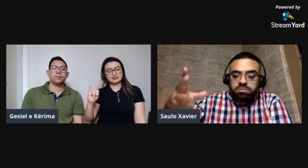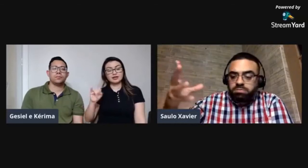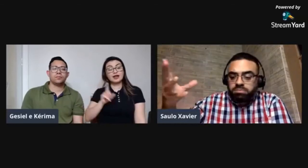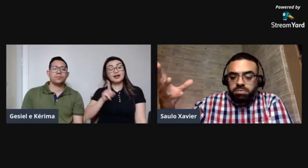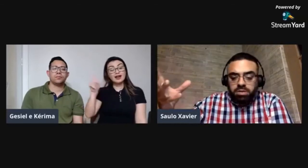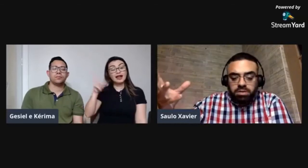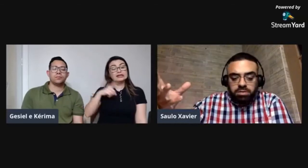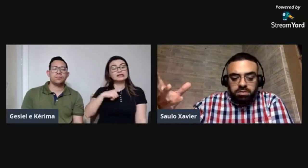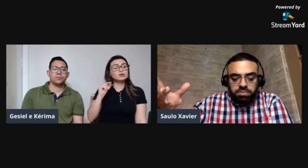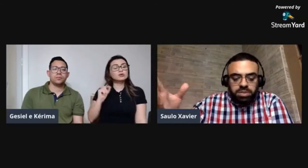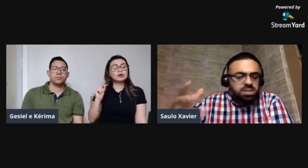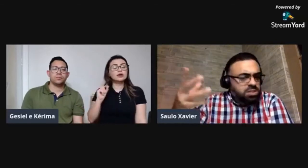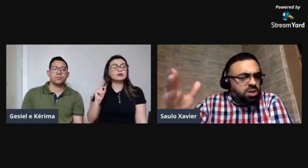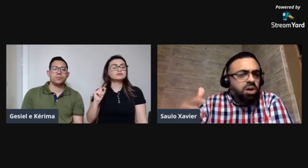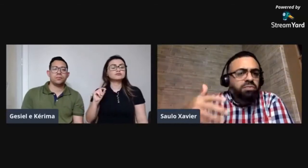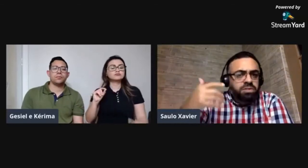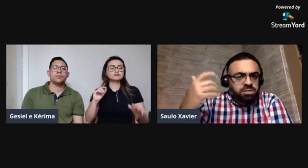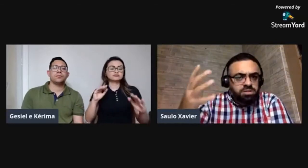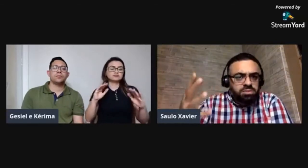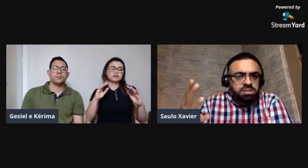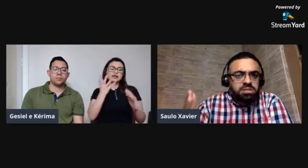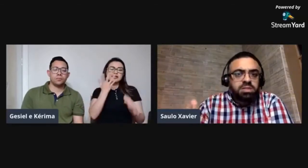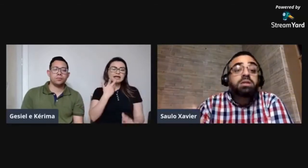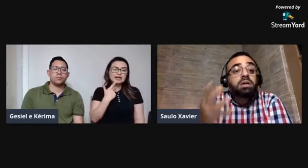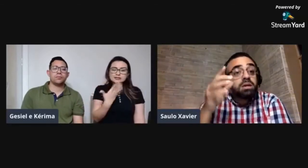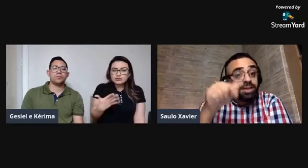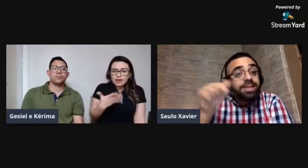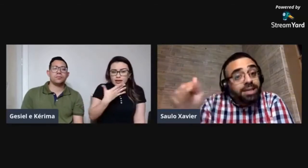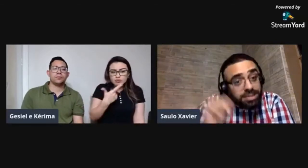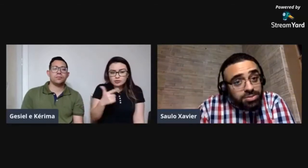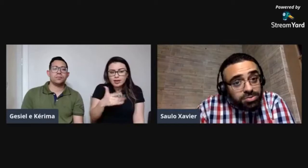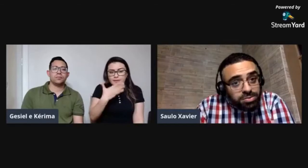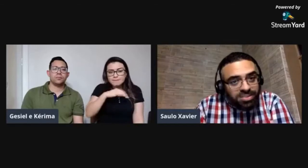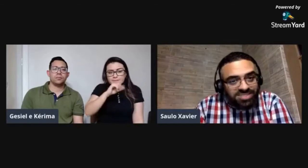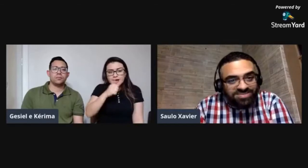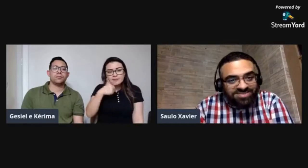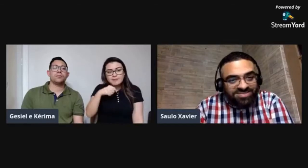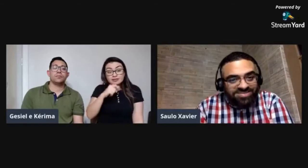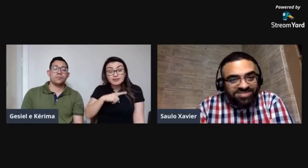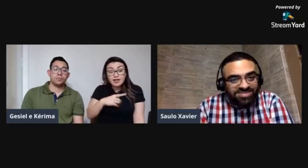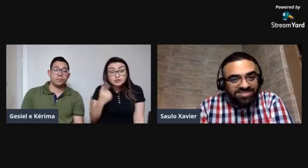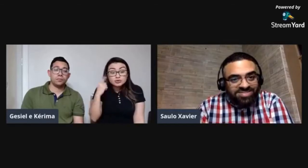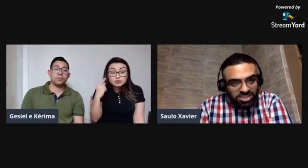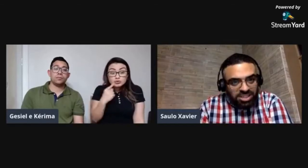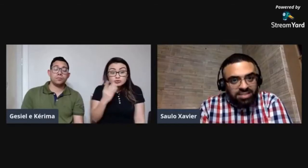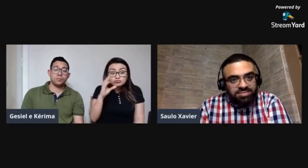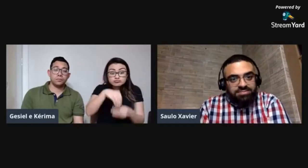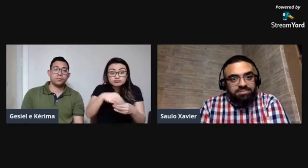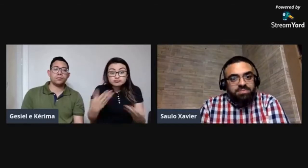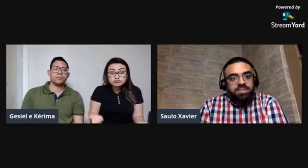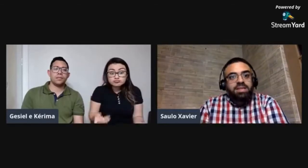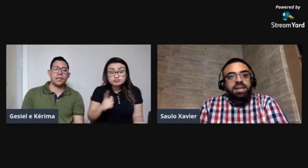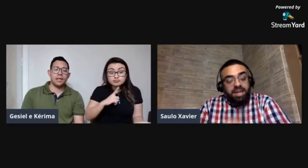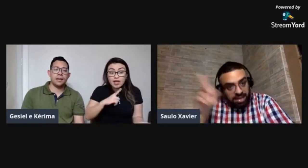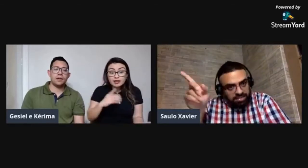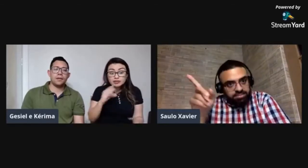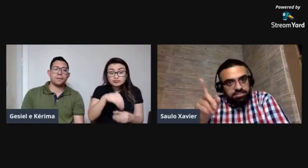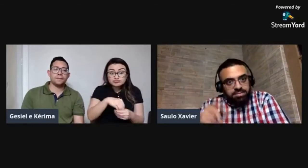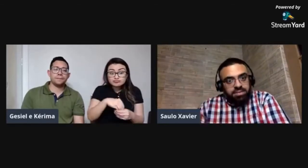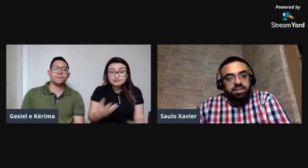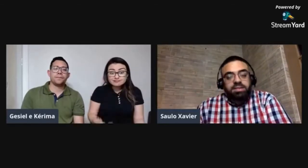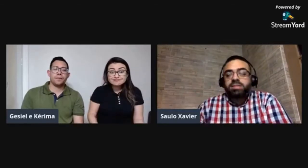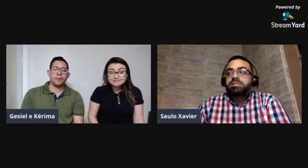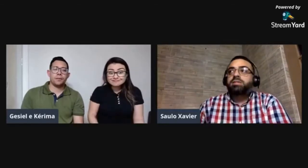pessoas com crianças órfãs, essas coisas assim, que tem criança surda. Já.